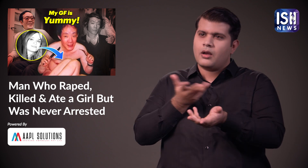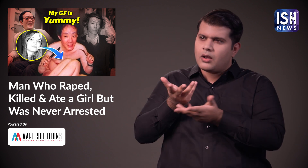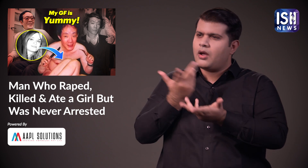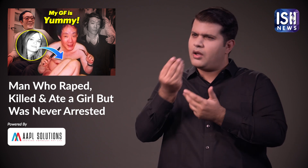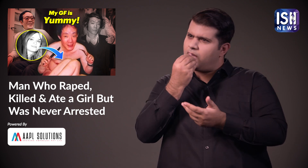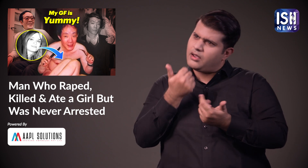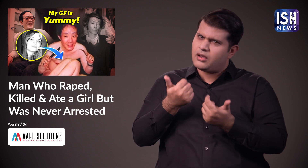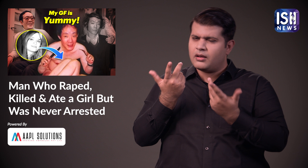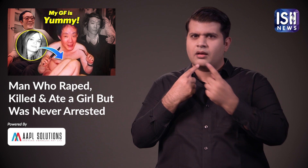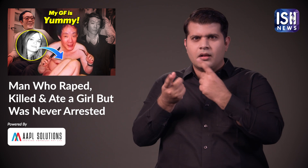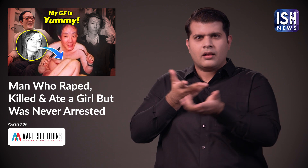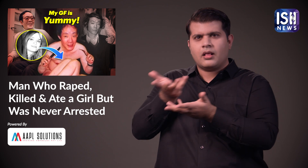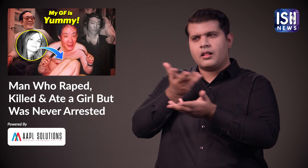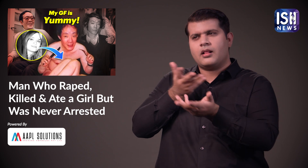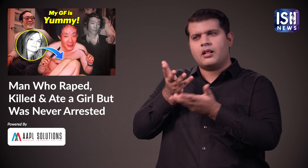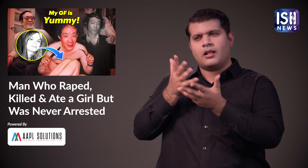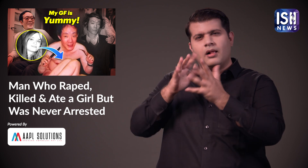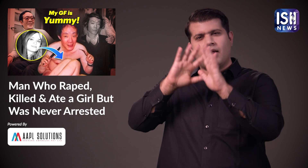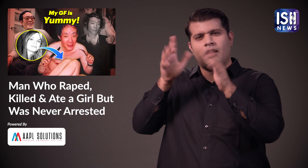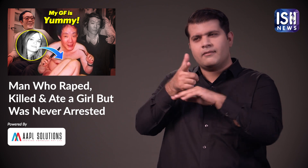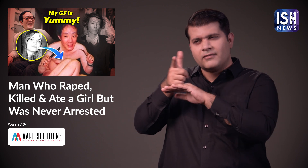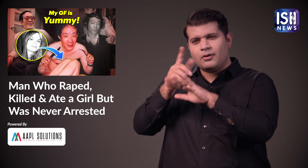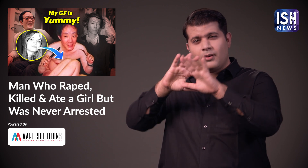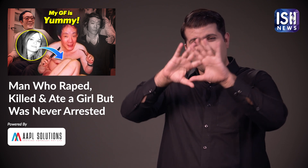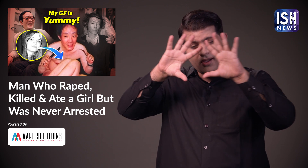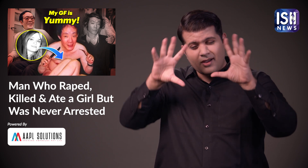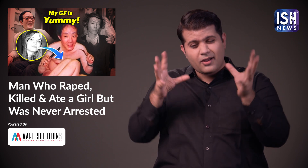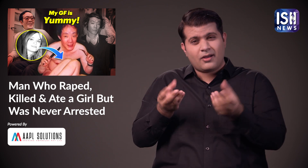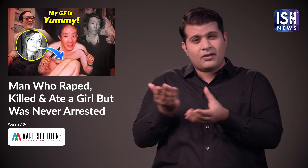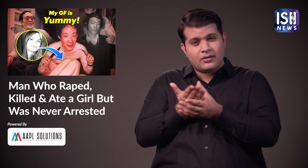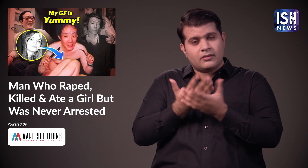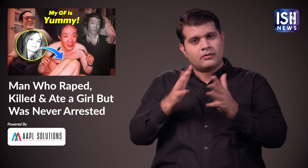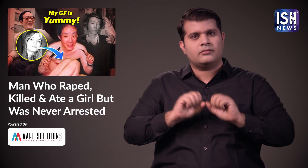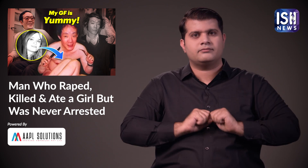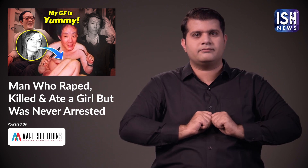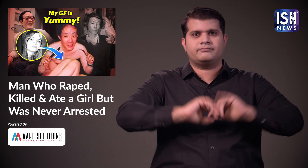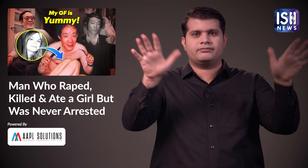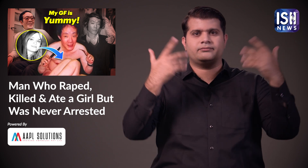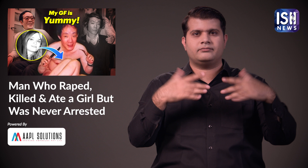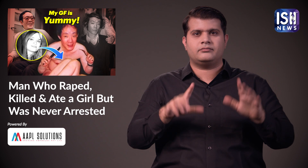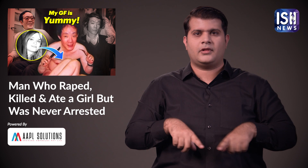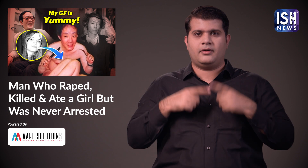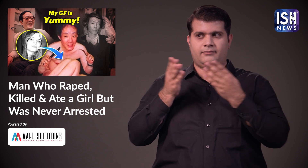सारी जानकारी एकत्र करने के बाद उन्होंने सगावा के जीवन पर एक डॉक्यूमेंट्री फिल्म जारी की।